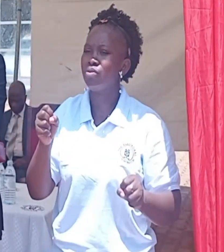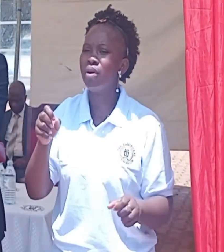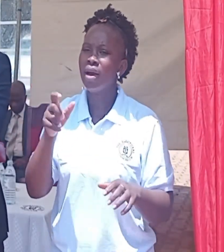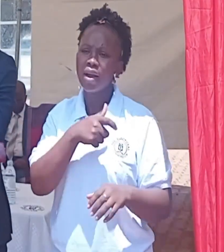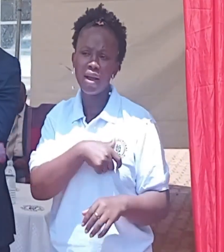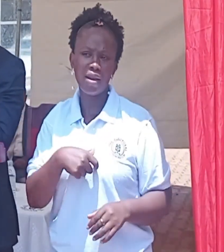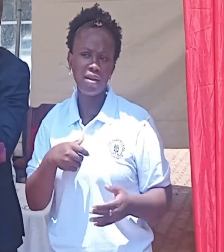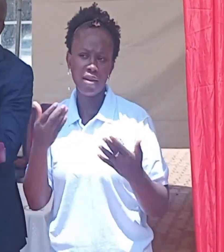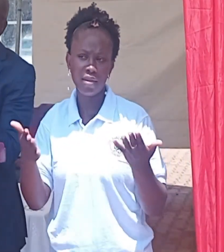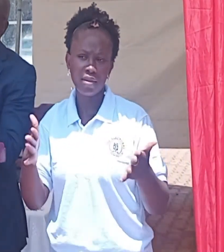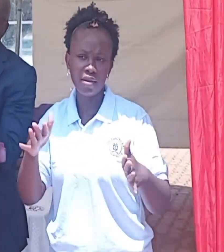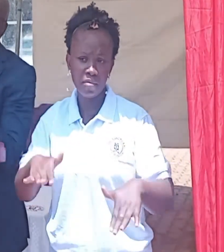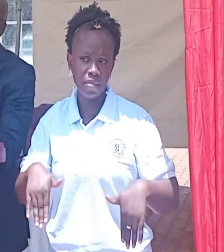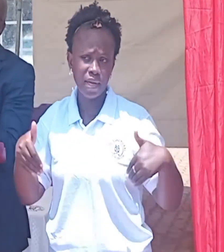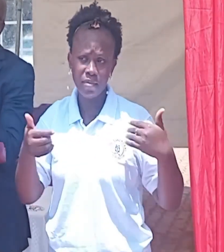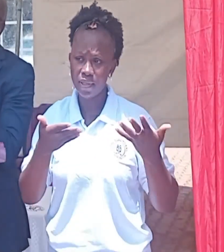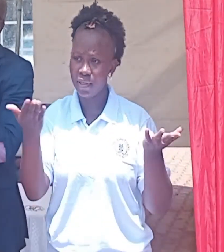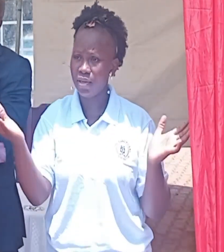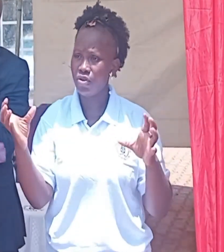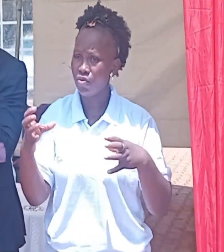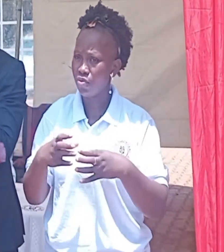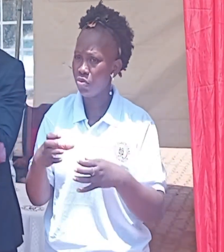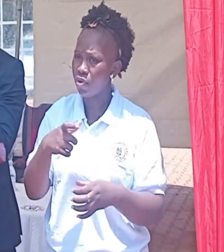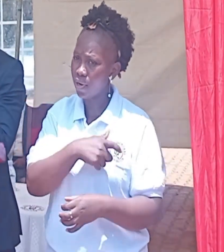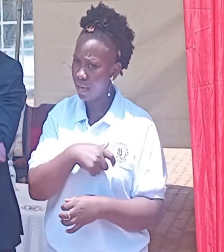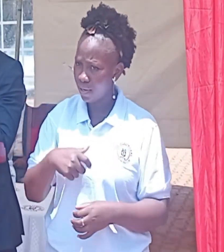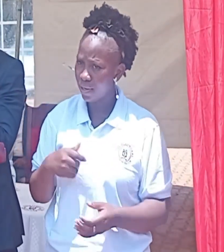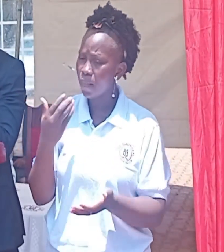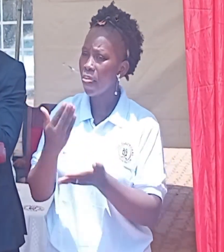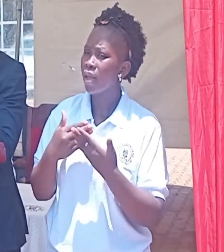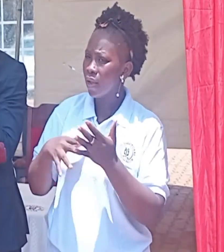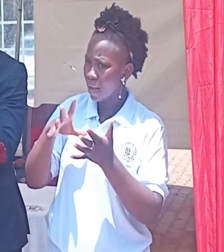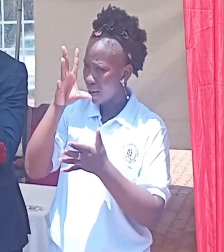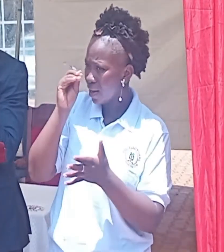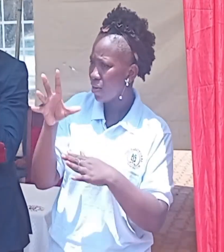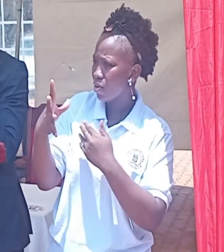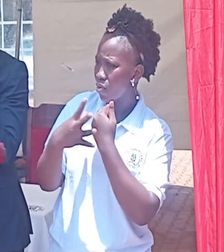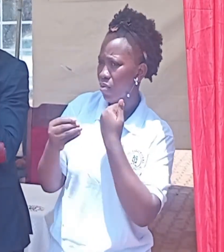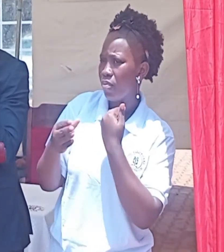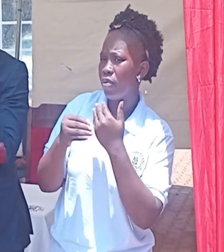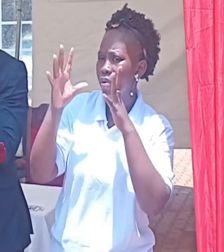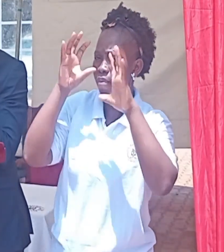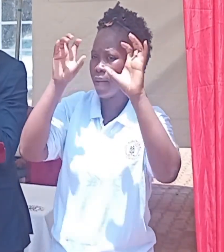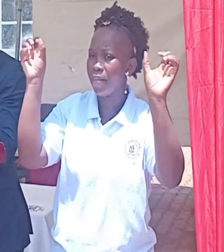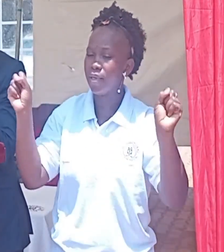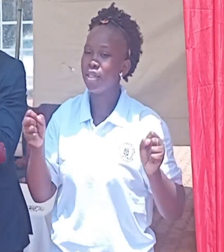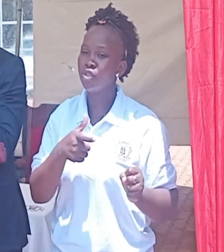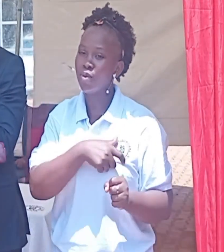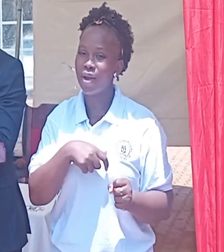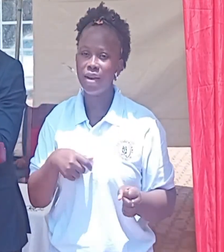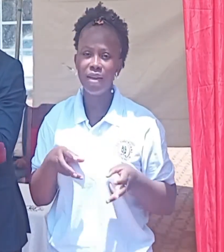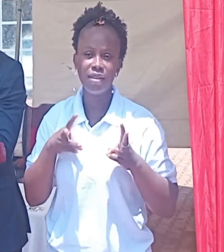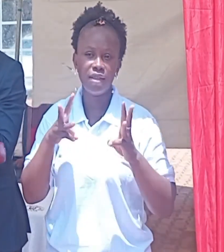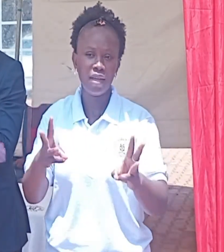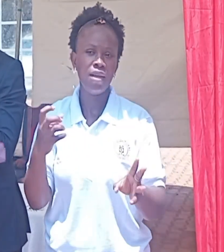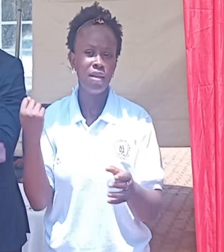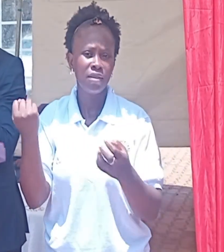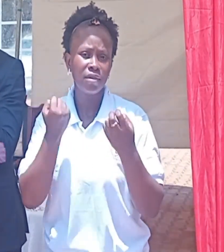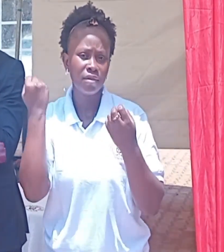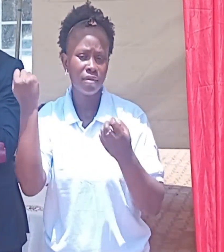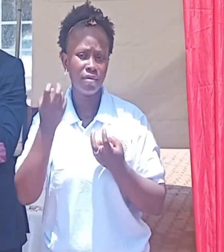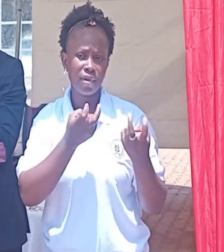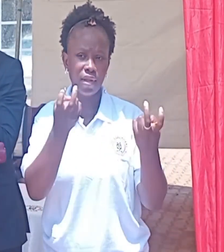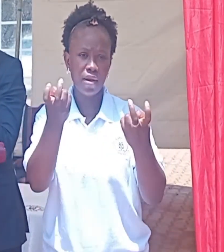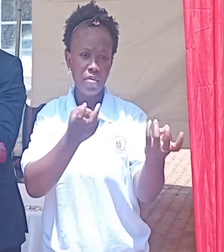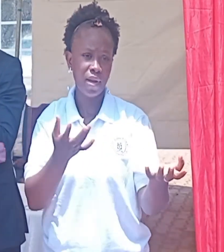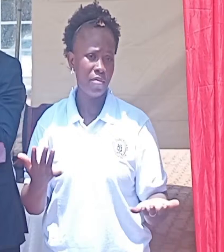mweba parliamentary candidates, muyigire ku ba presidential candidates engeri gye batambulamu. Kati